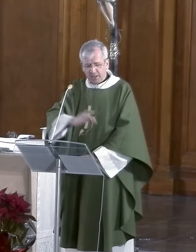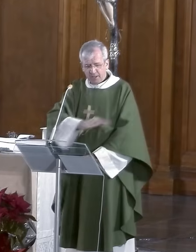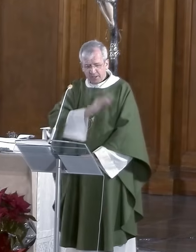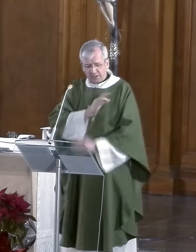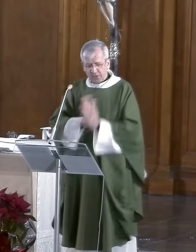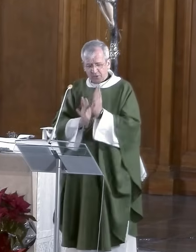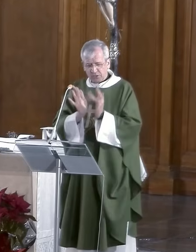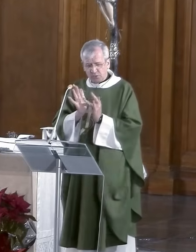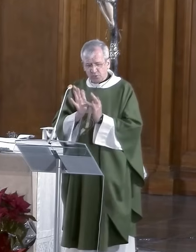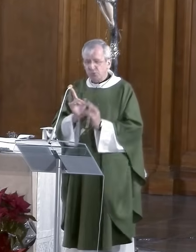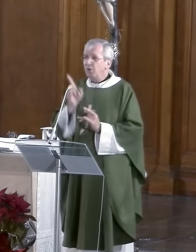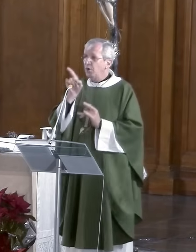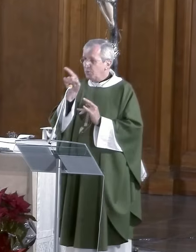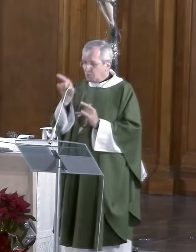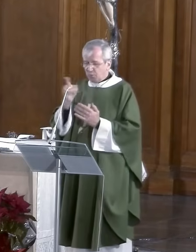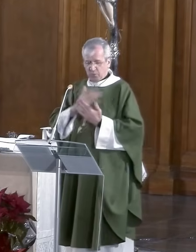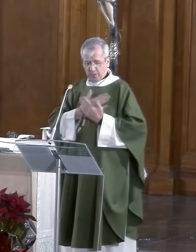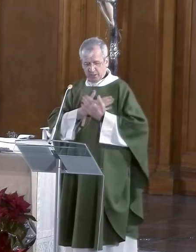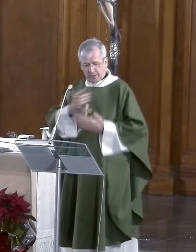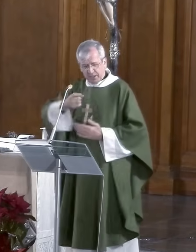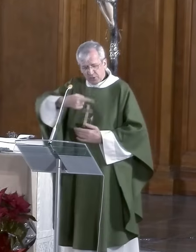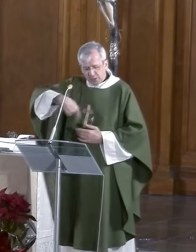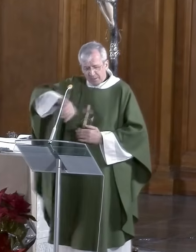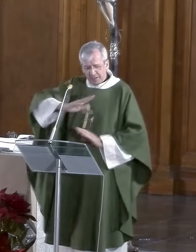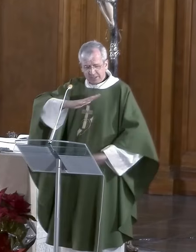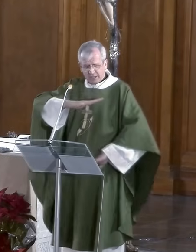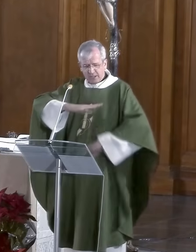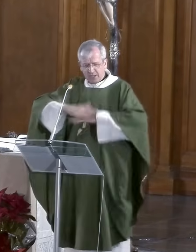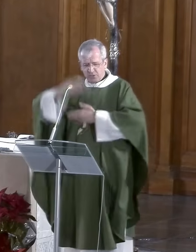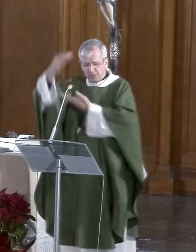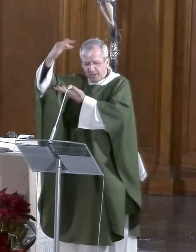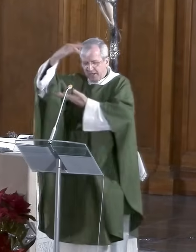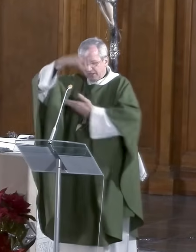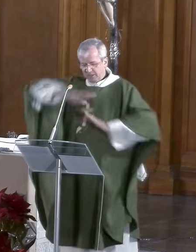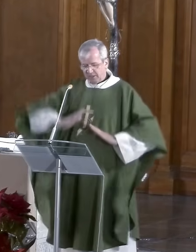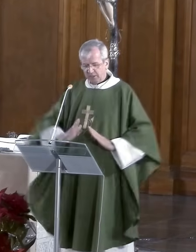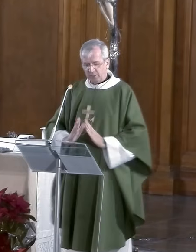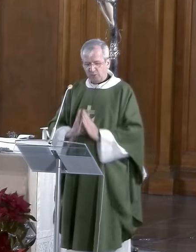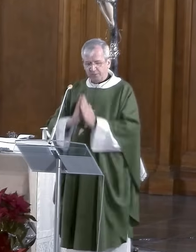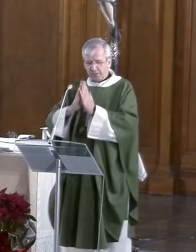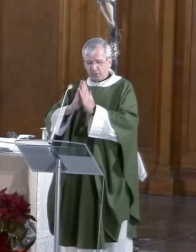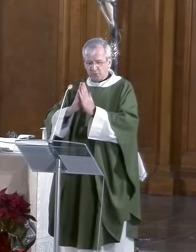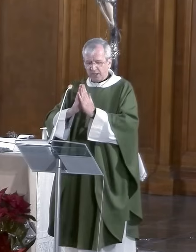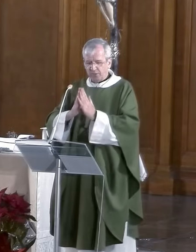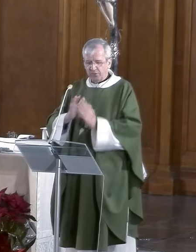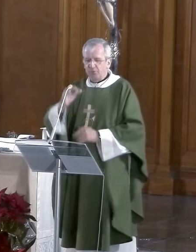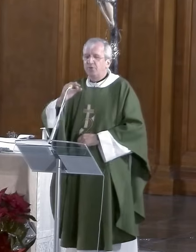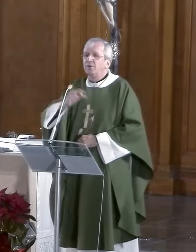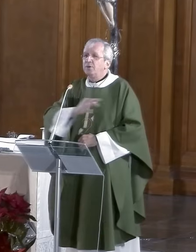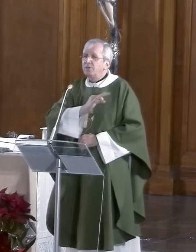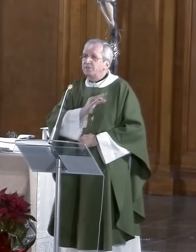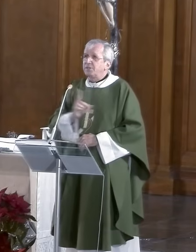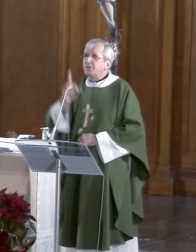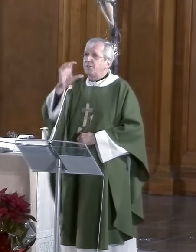piedad. Señor Jesús, tú que nos amas y nos llenas de tu Espíritu Santo,